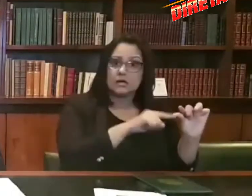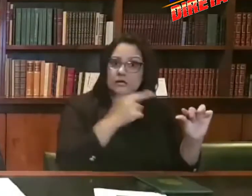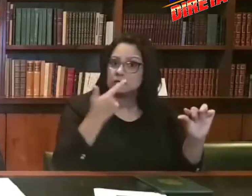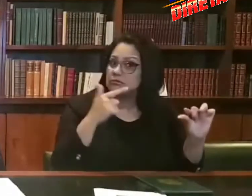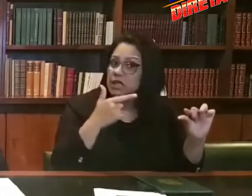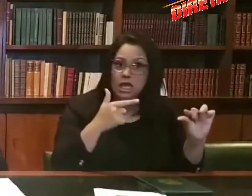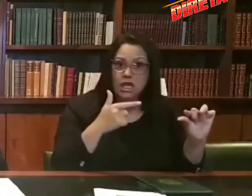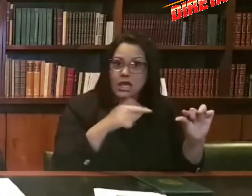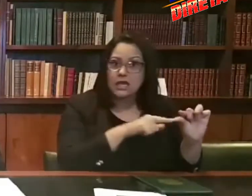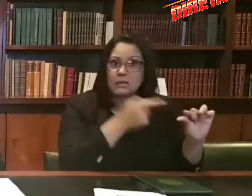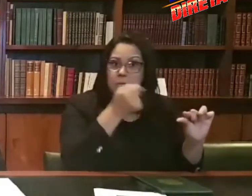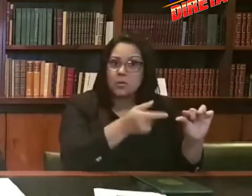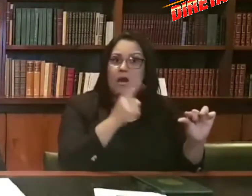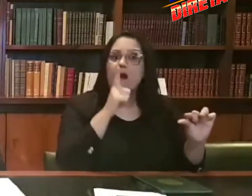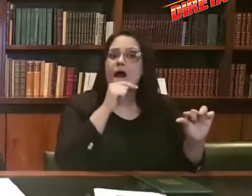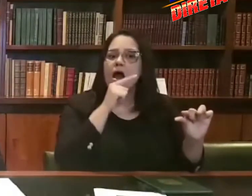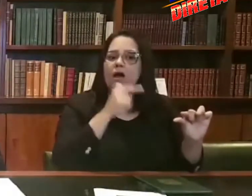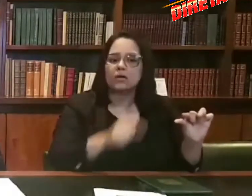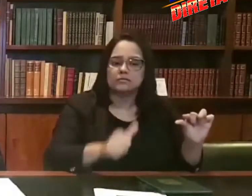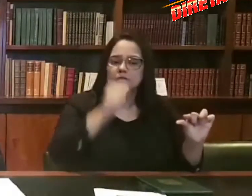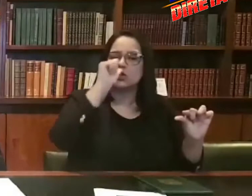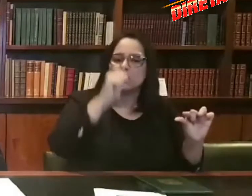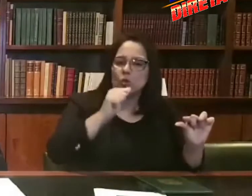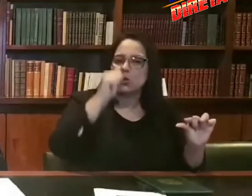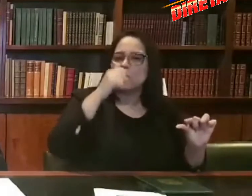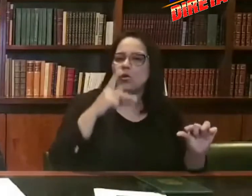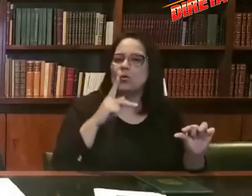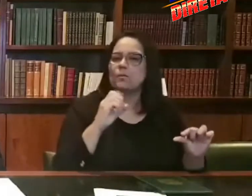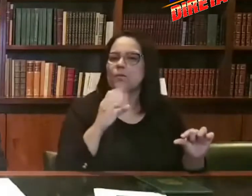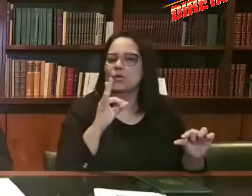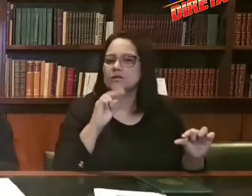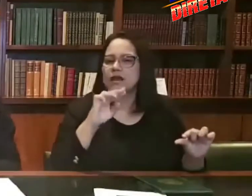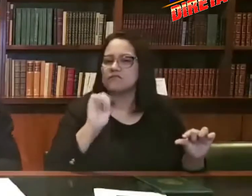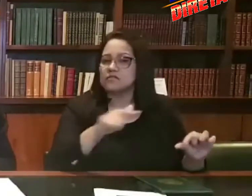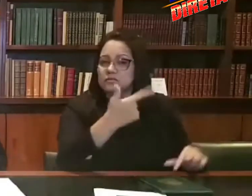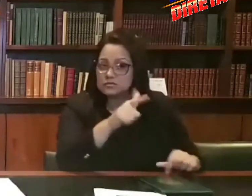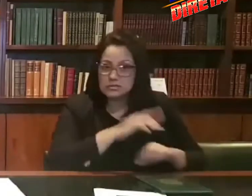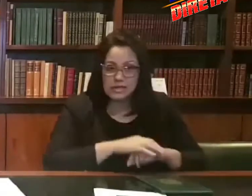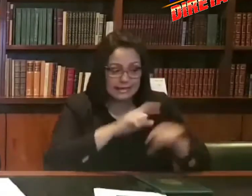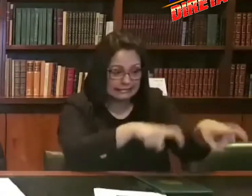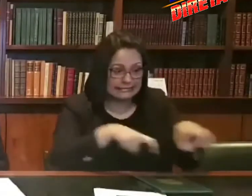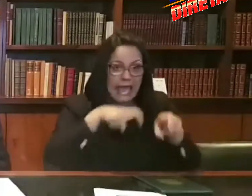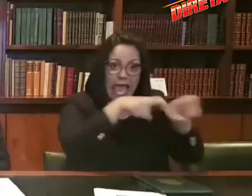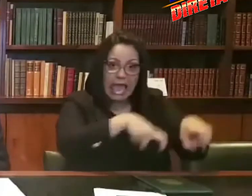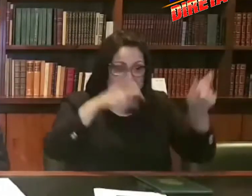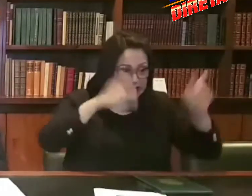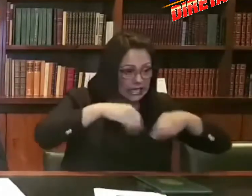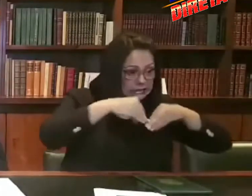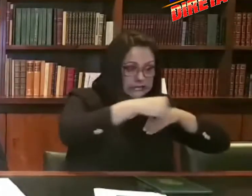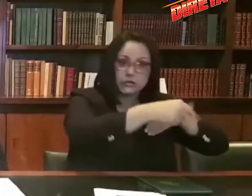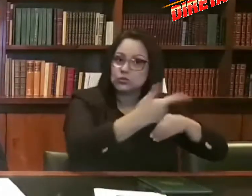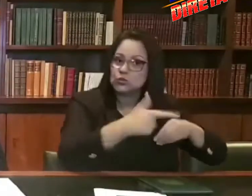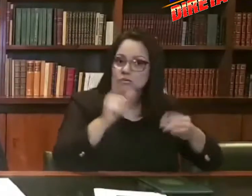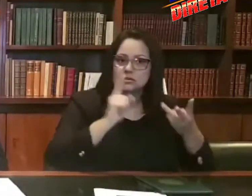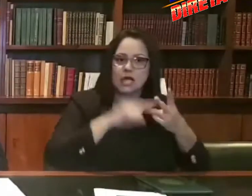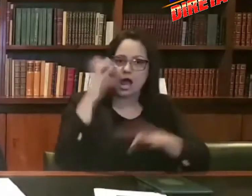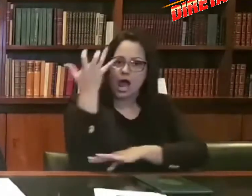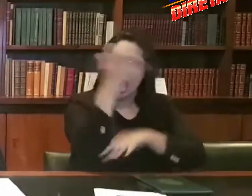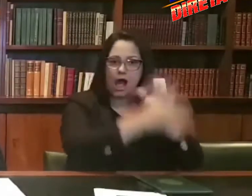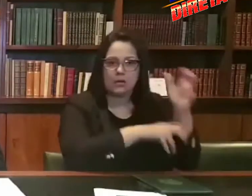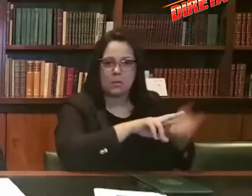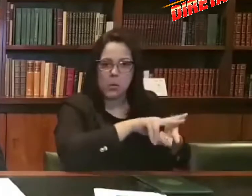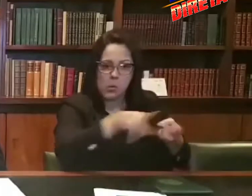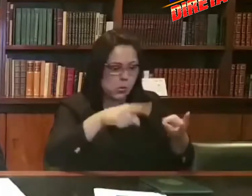potável, quer dizer, pouca água, né? Quase nada. É, não tem terras agricultáveis, não tem biodiversidade, não